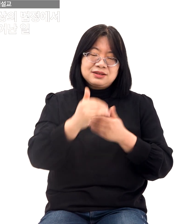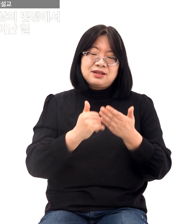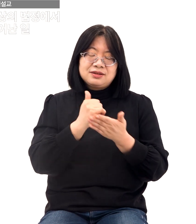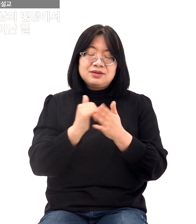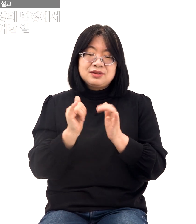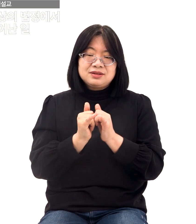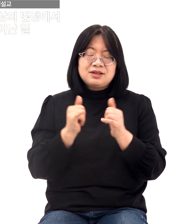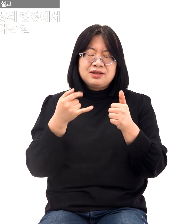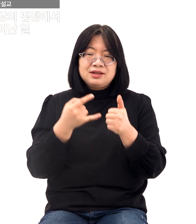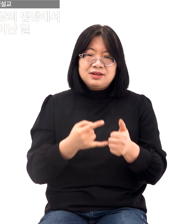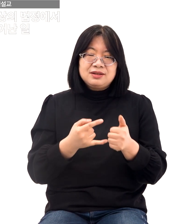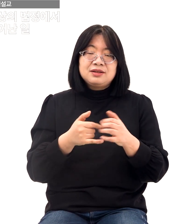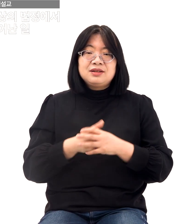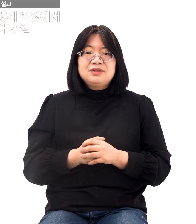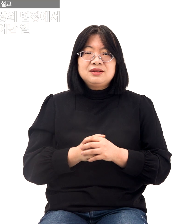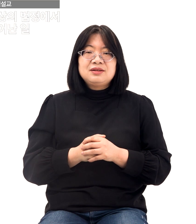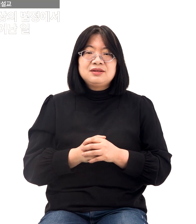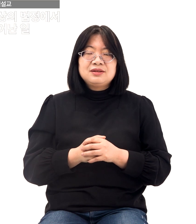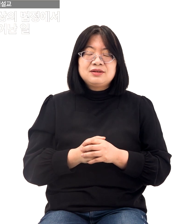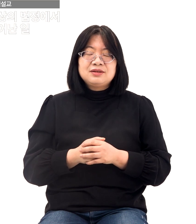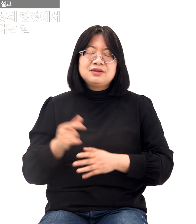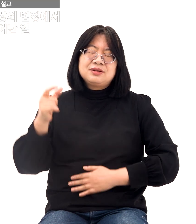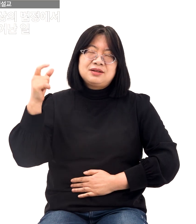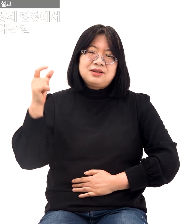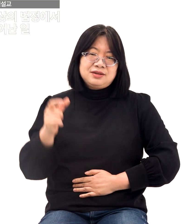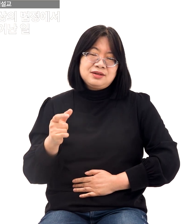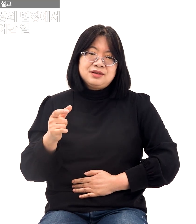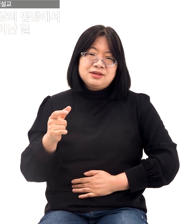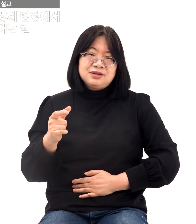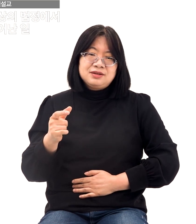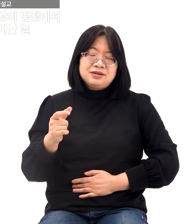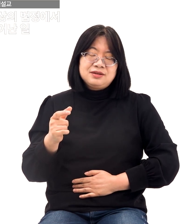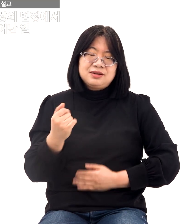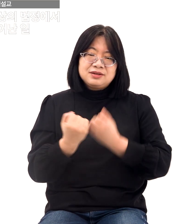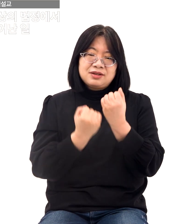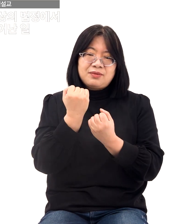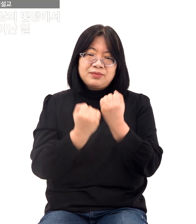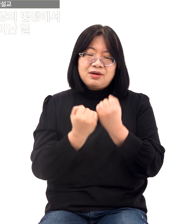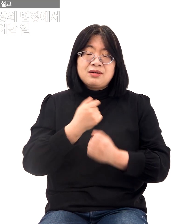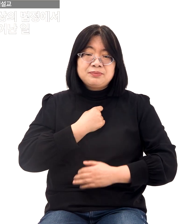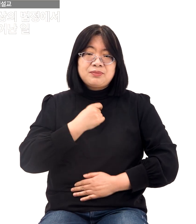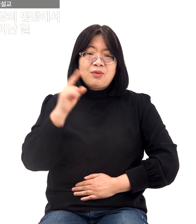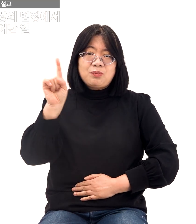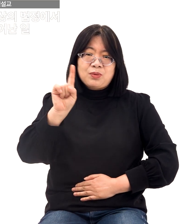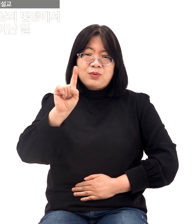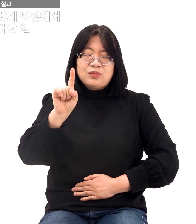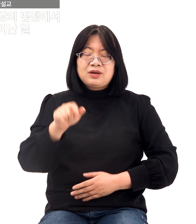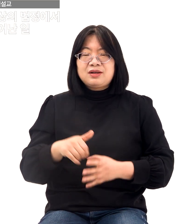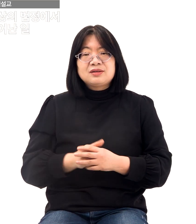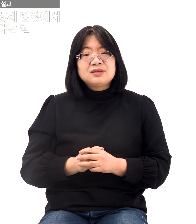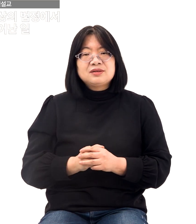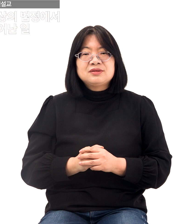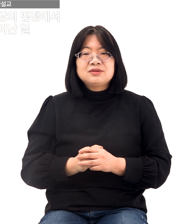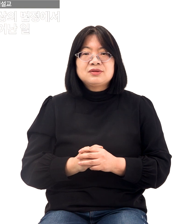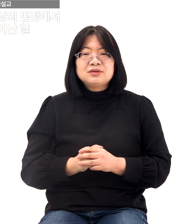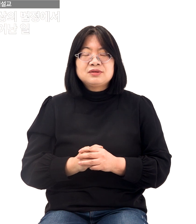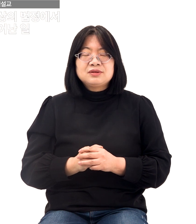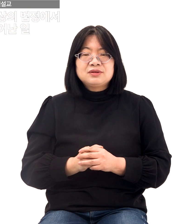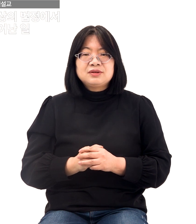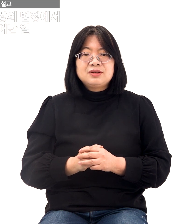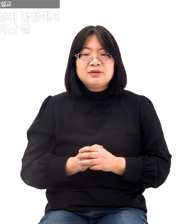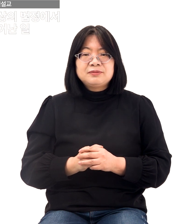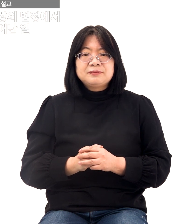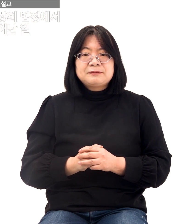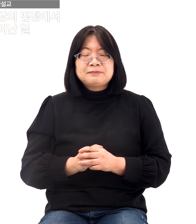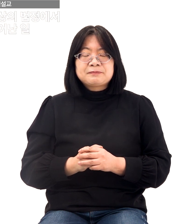하나님의 백성들에게 단호하게 뭘 설명하고 싶은 겁니까? 내가 네